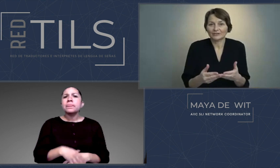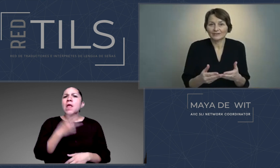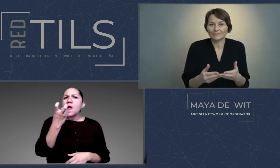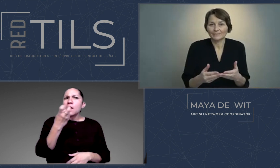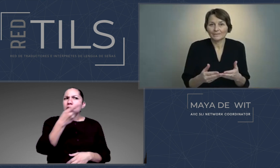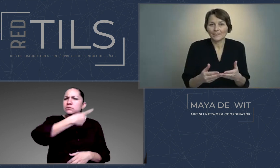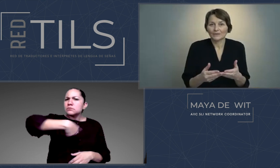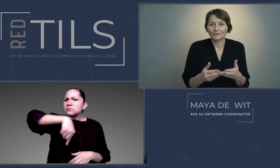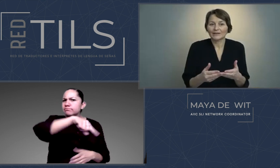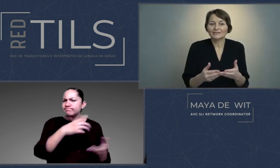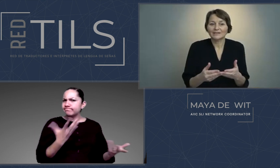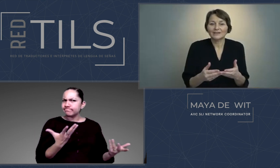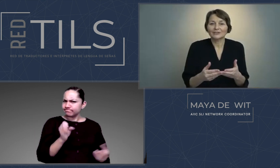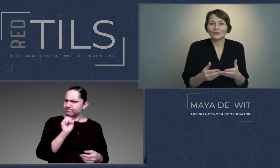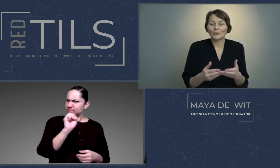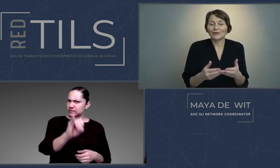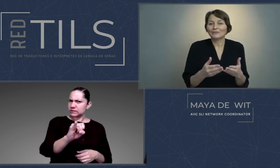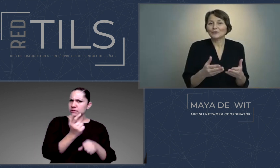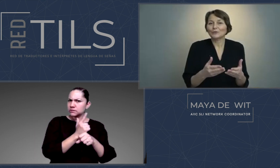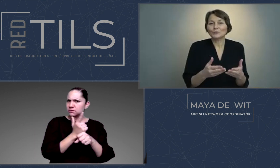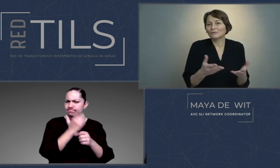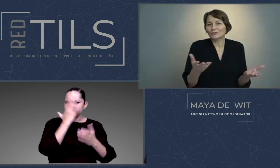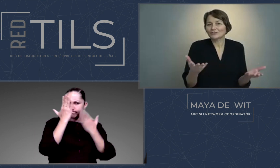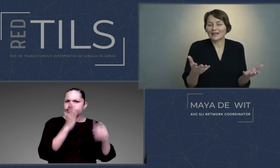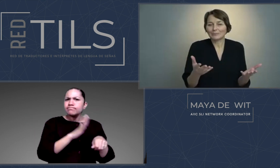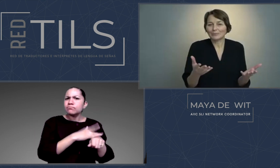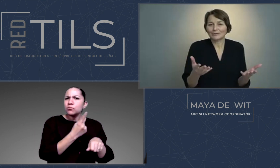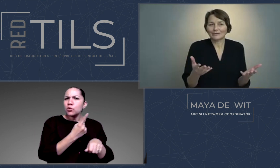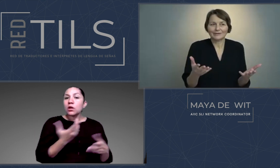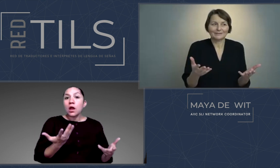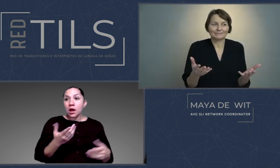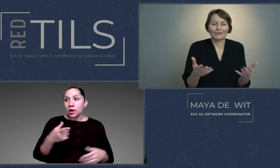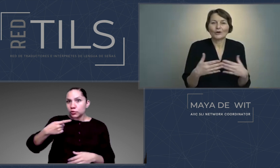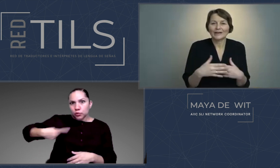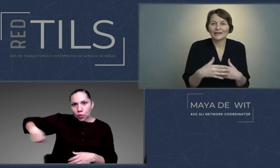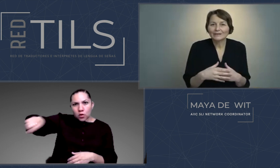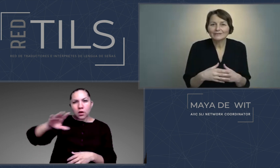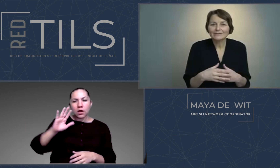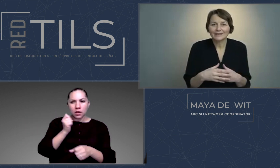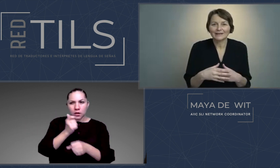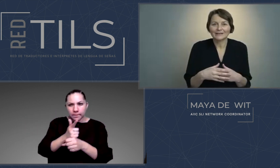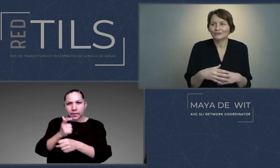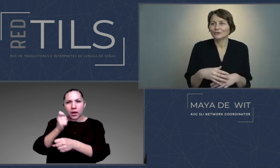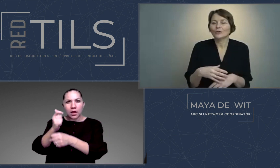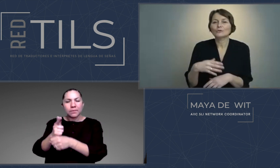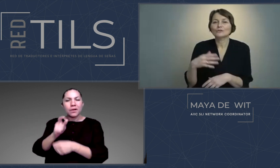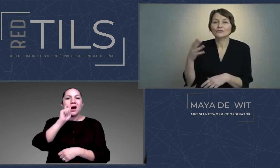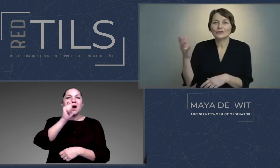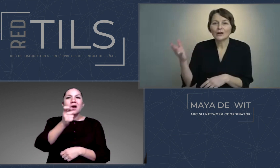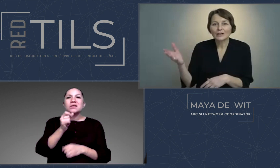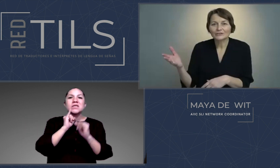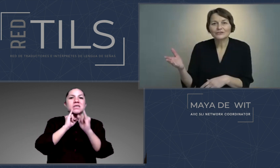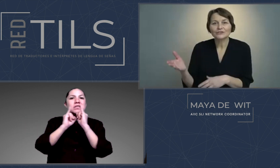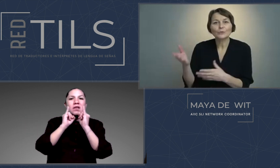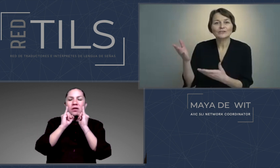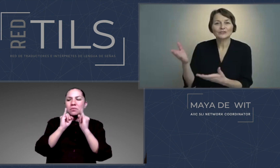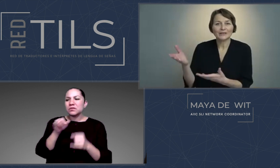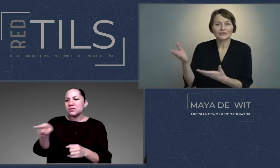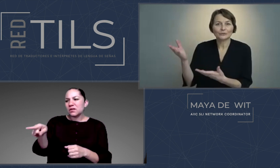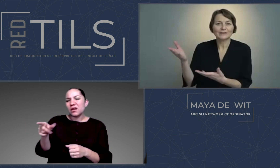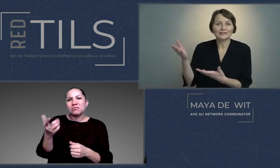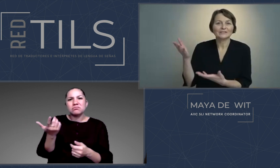de lengua de señas es una profesión. Entonces, si te enfermas y vas